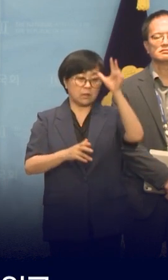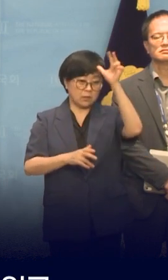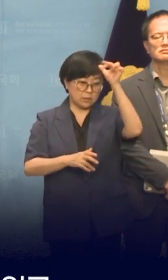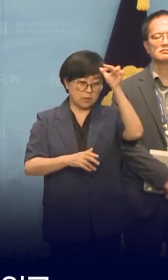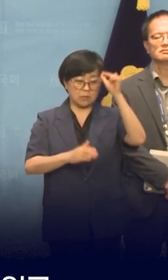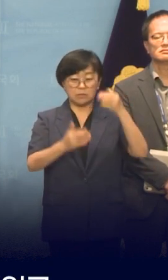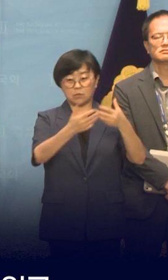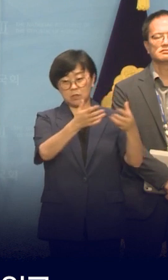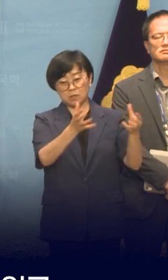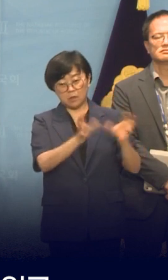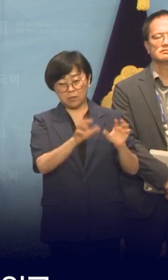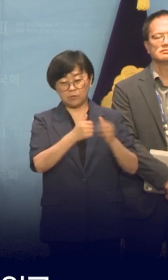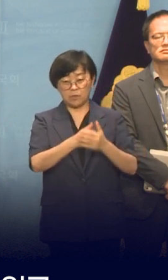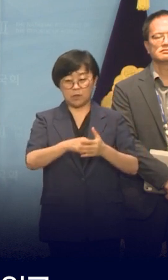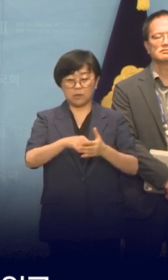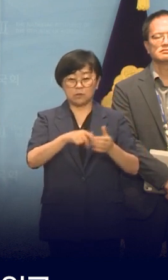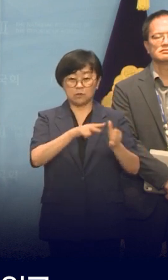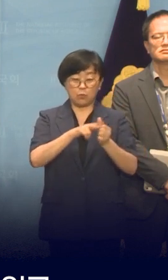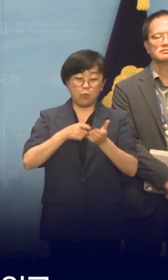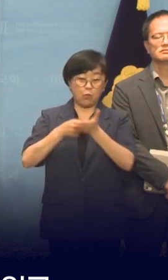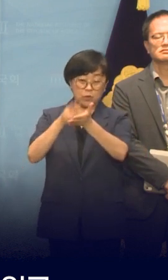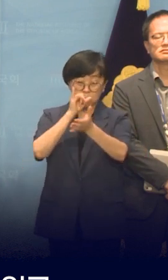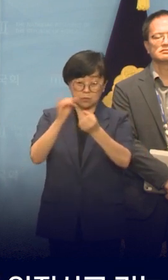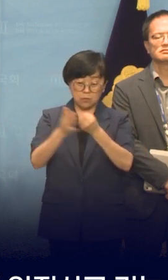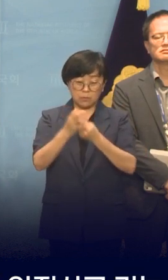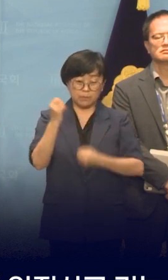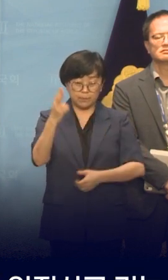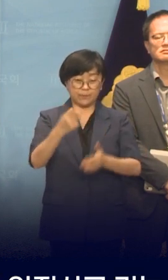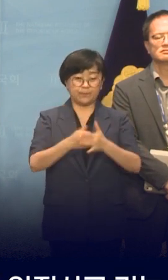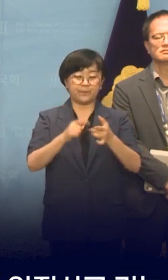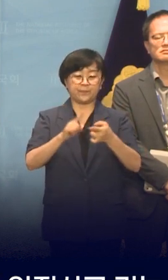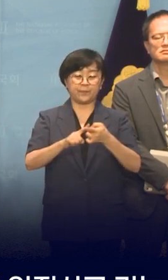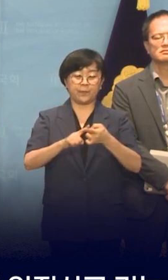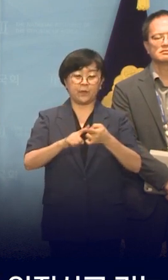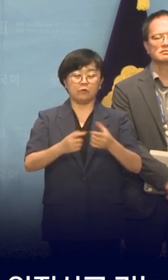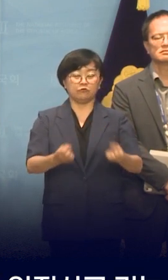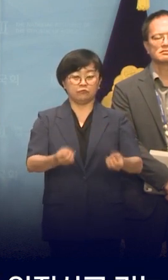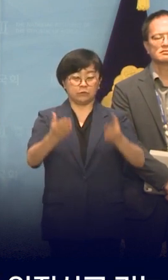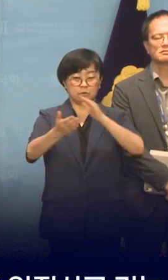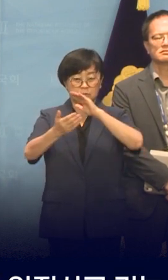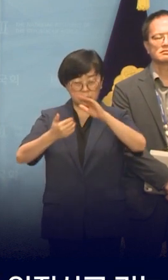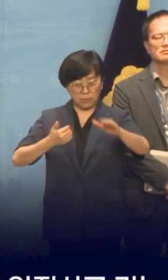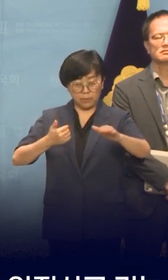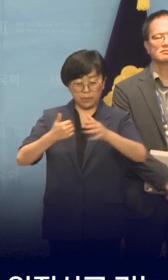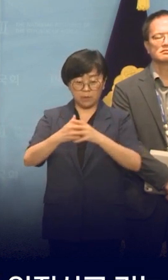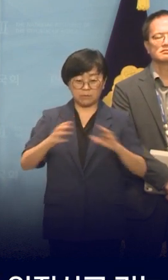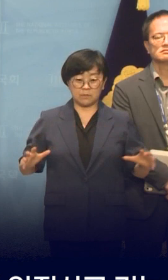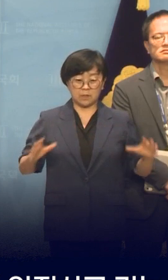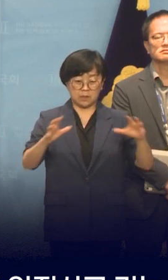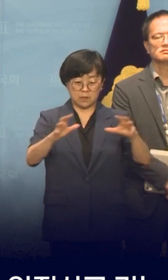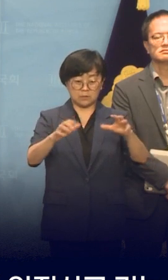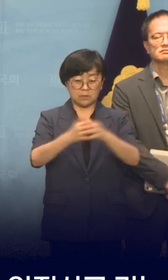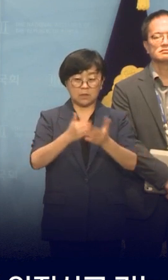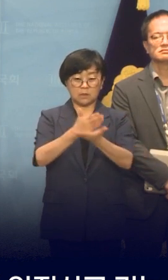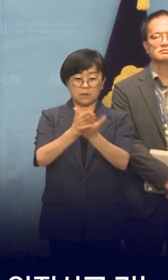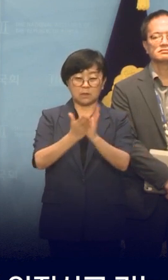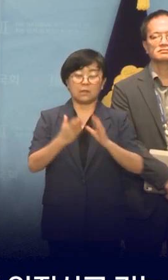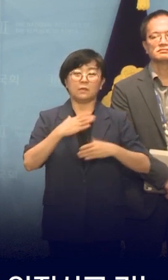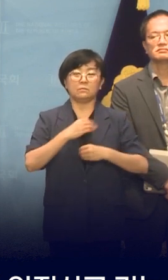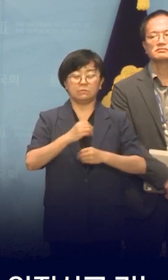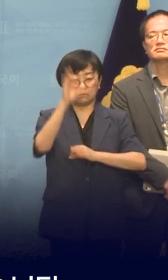경찰 등 기관들의 정보보고가 있었고 핼러윈 축제 전에 임파 운집에 따른 각종